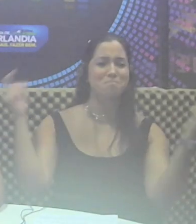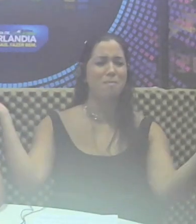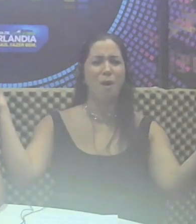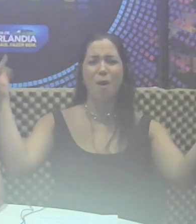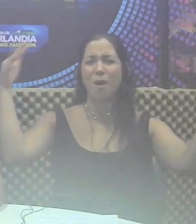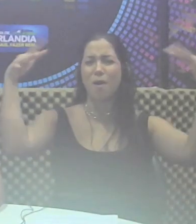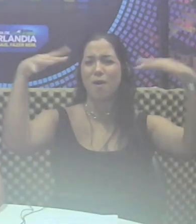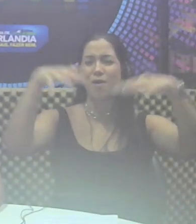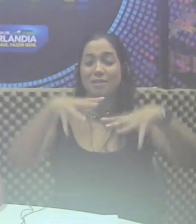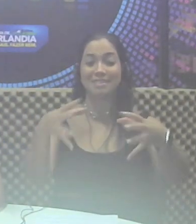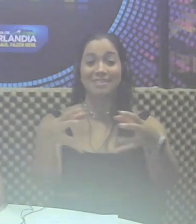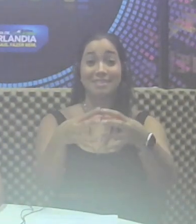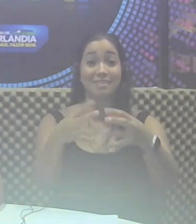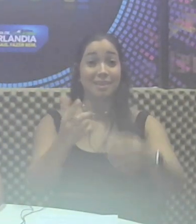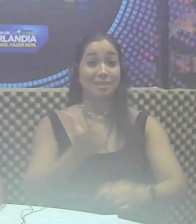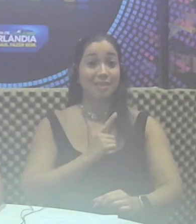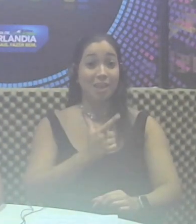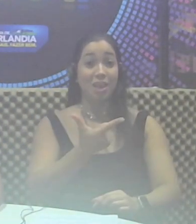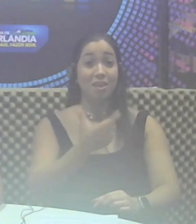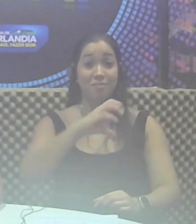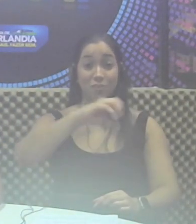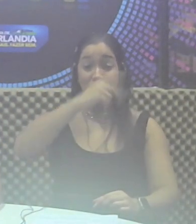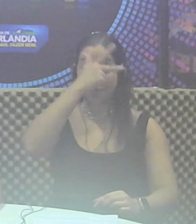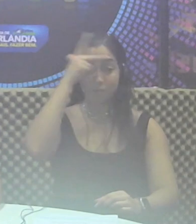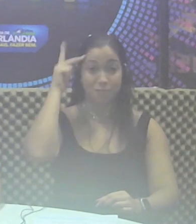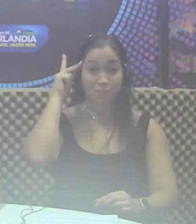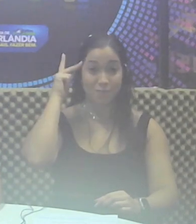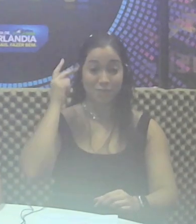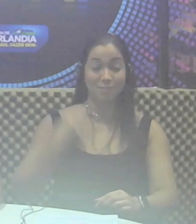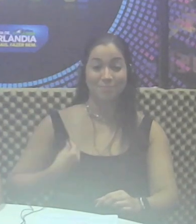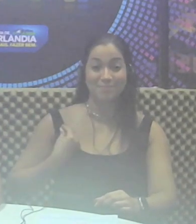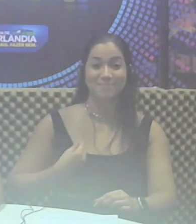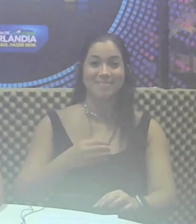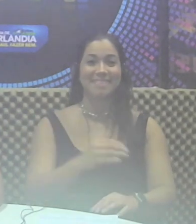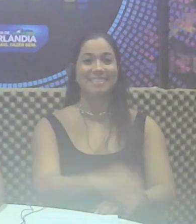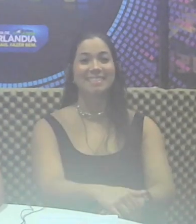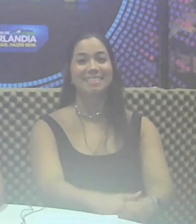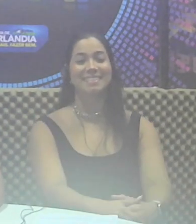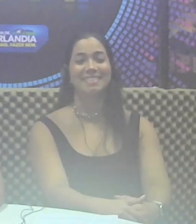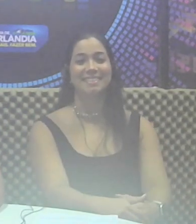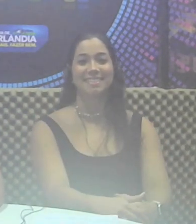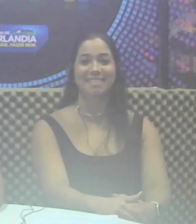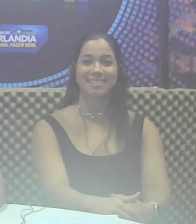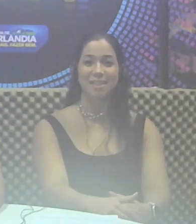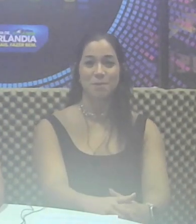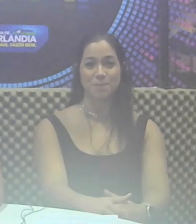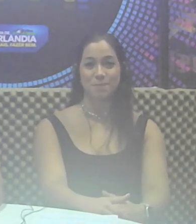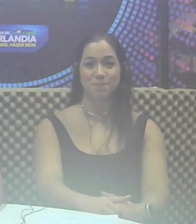região. A equipe contará com 29 atletas participantes.